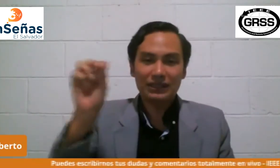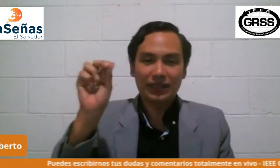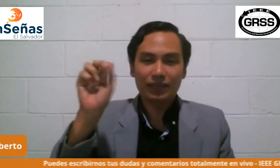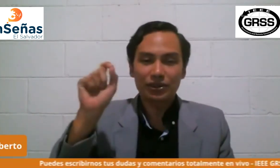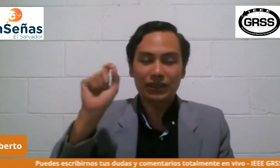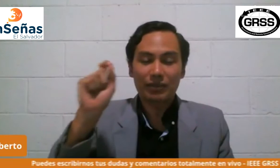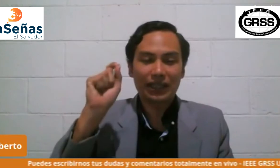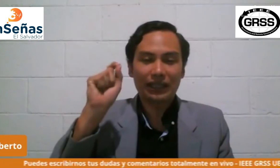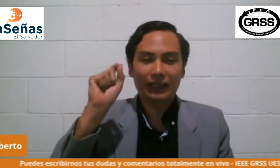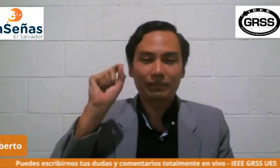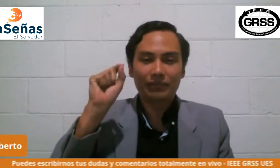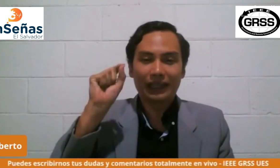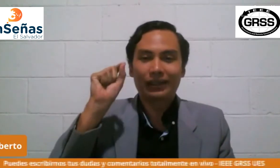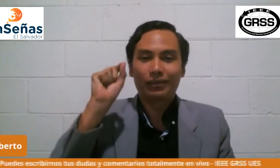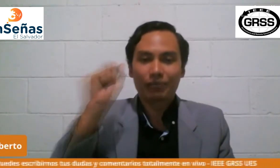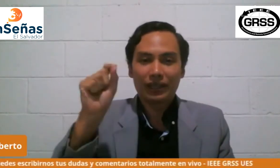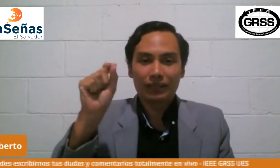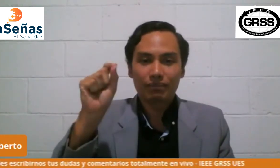vamos a hacer, ¿cómo se llama?